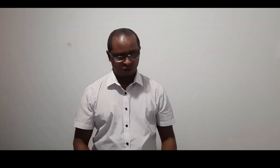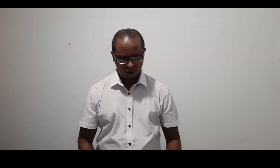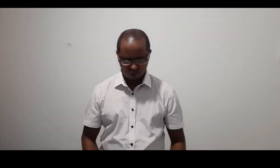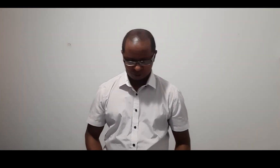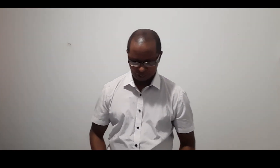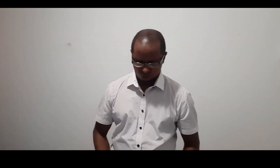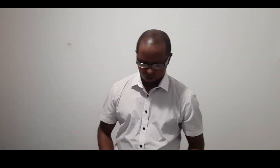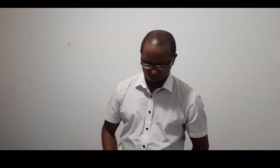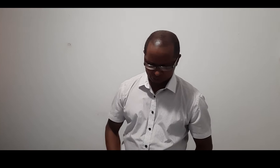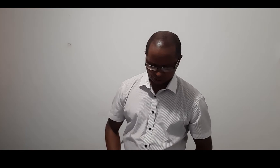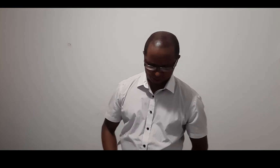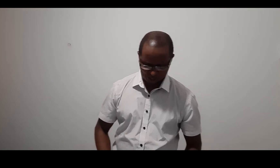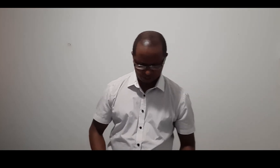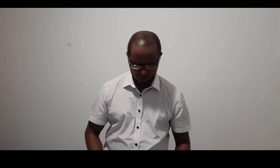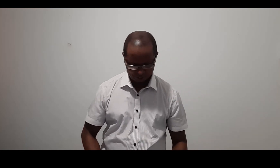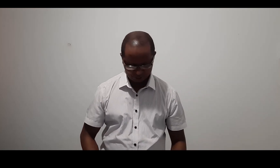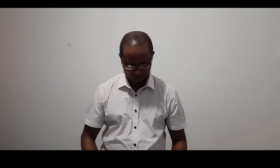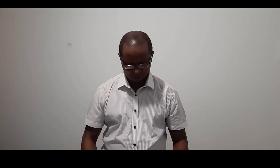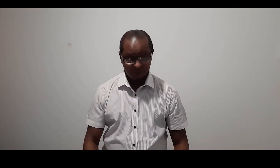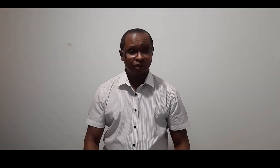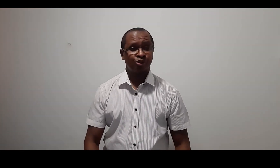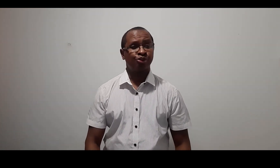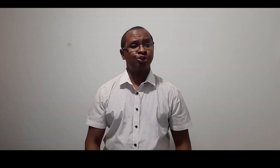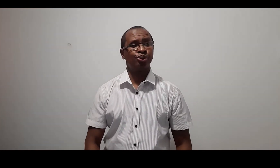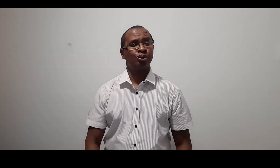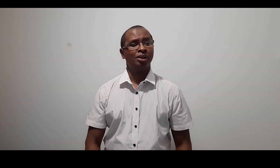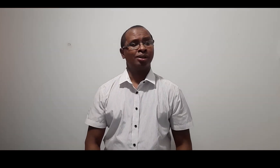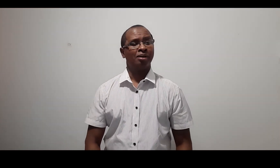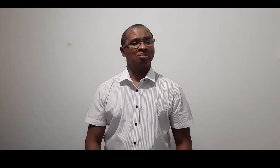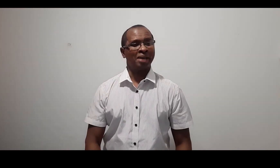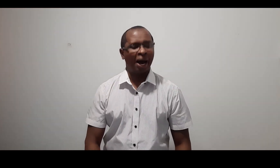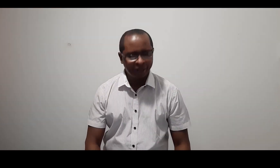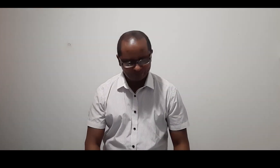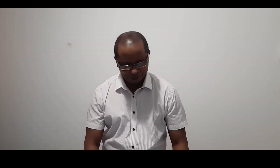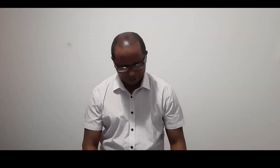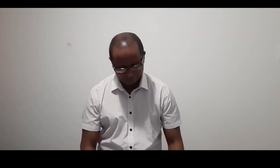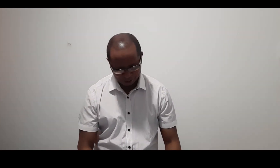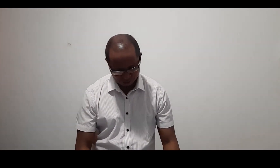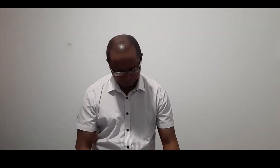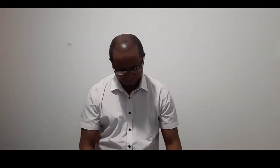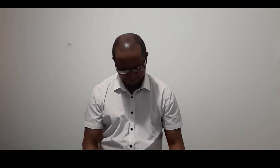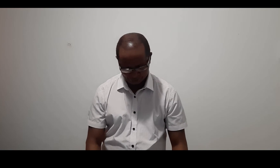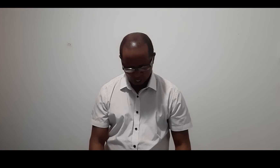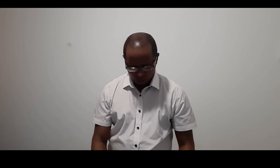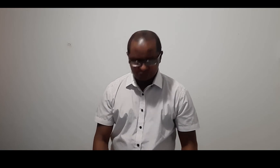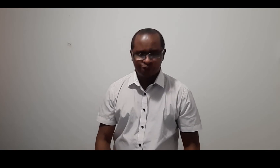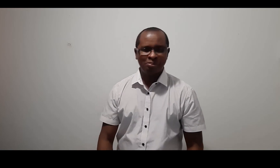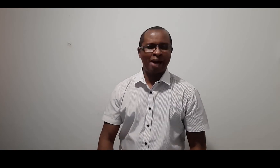inona moa mahatonga amy fo tahaka zany fo miaina amy tenin'andriamanitra fo miaina